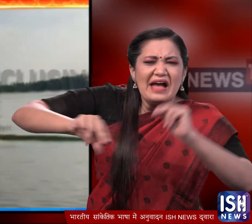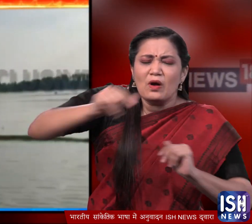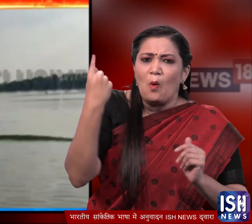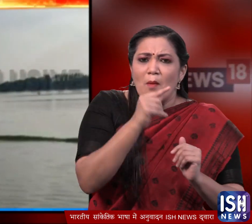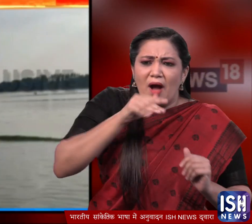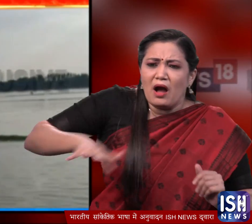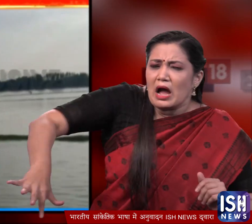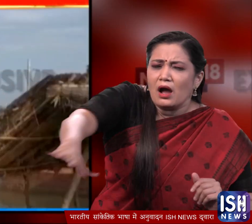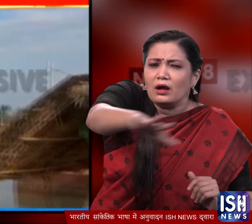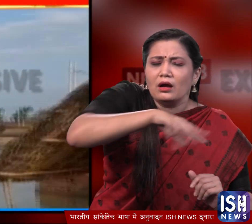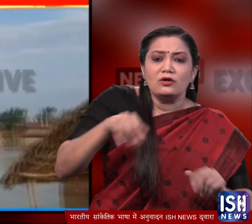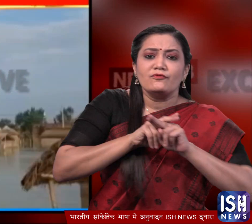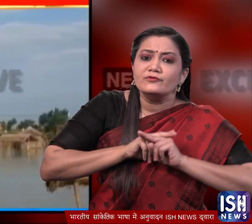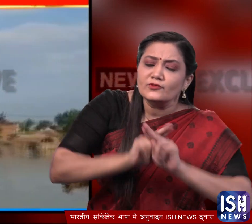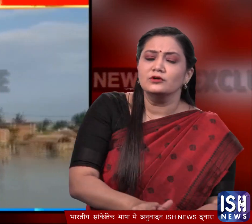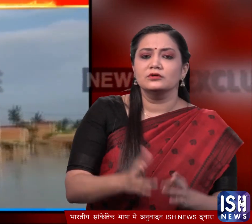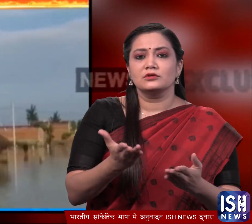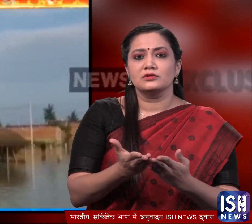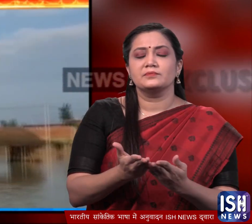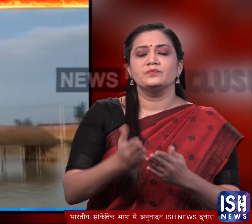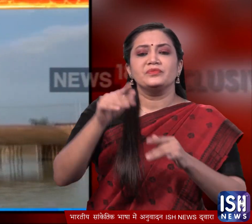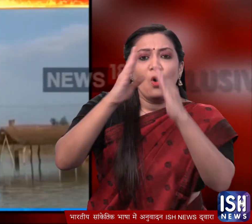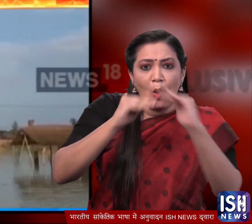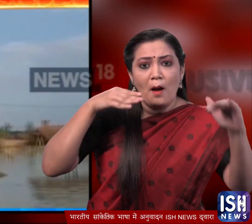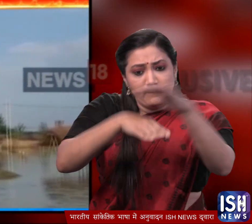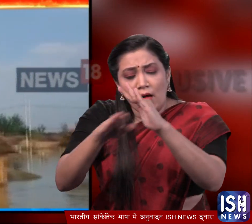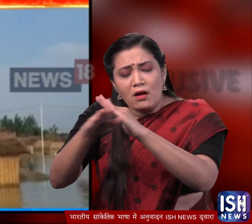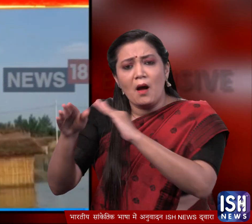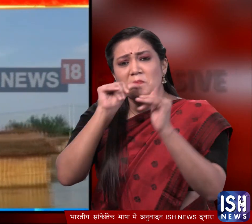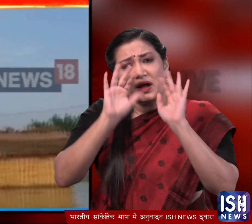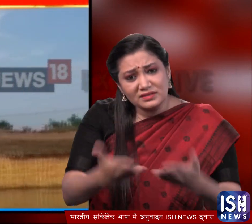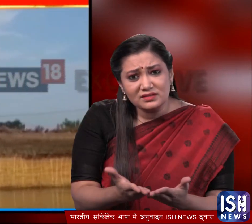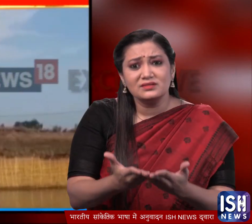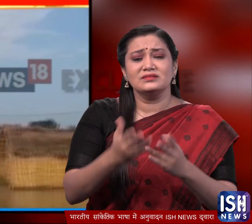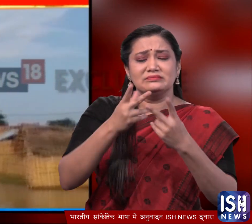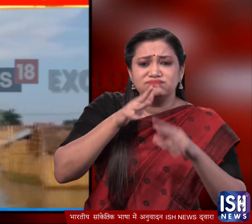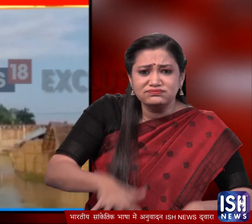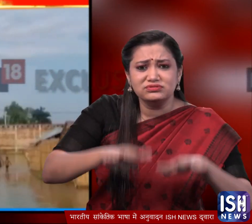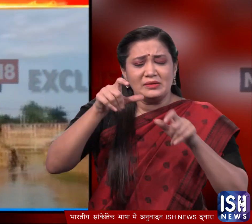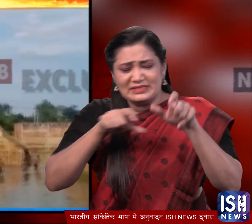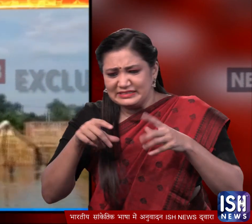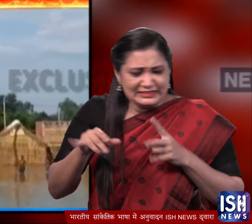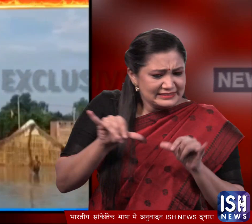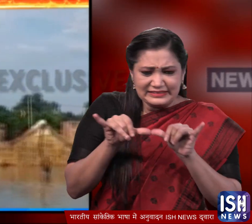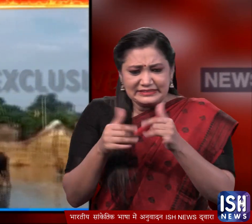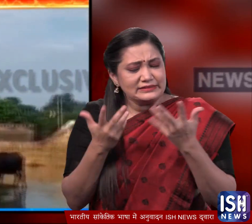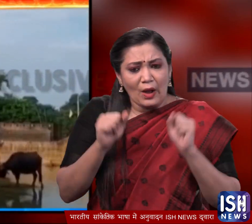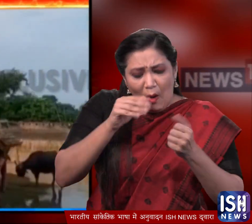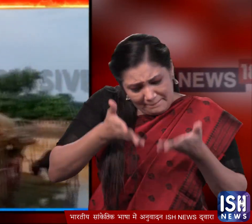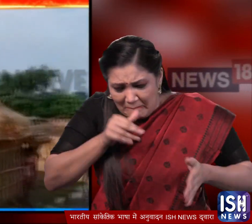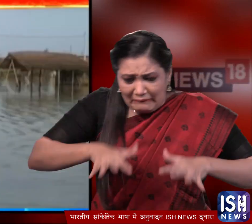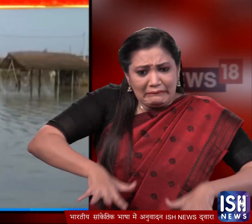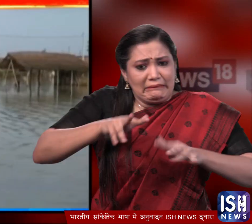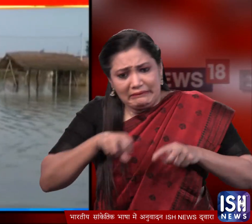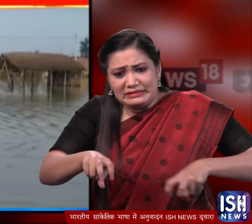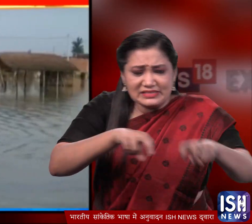बस पानी ही पानी दिखाई दिया। सामने आई तस्वीरों में कई घर पानी में डूबे नजर आए। लोग जैसे तैसे पानी के बीच ही गुजर बसर करने को मजबूर